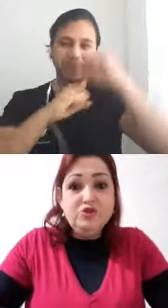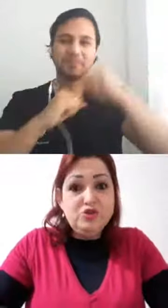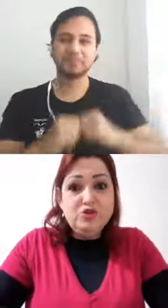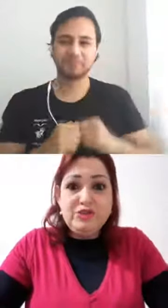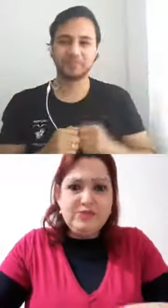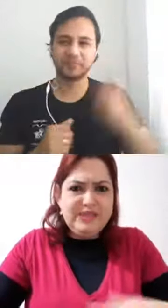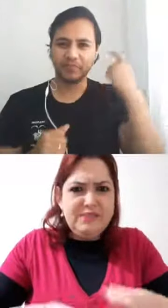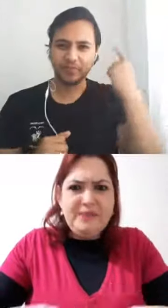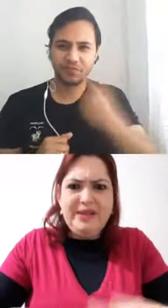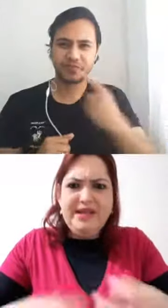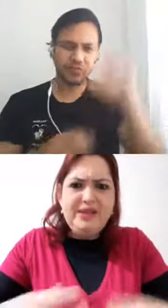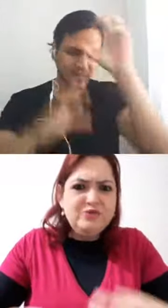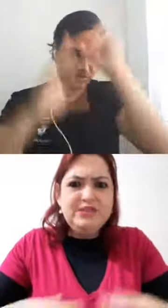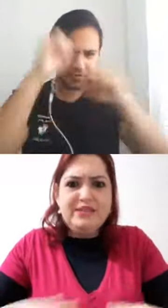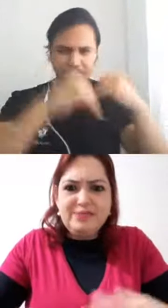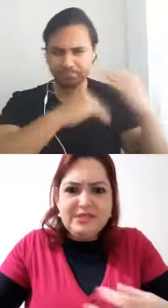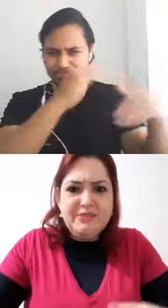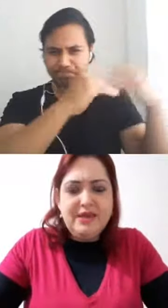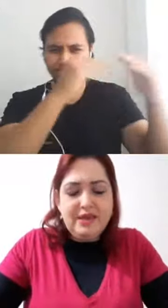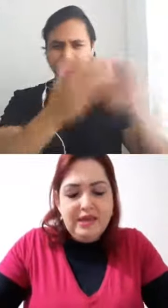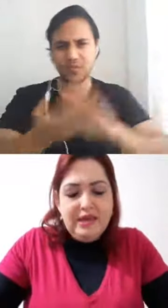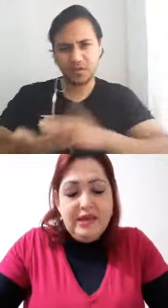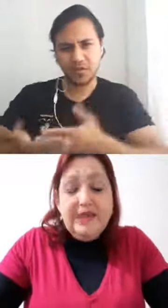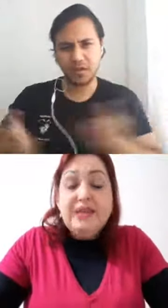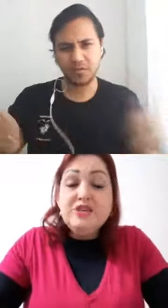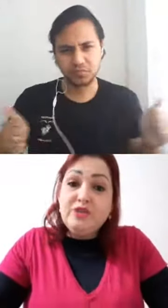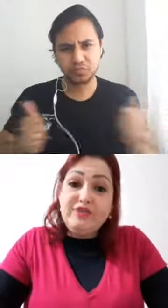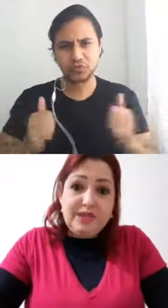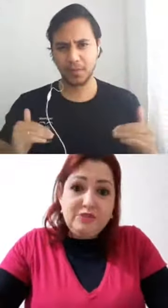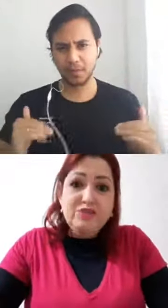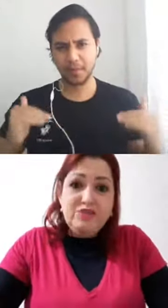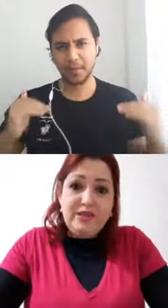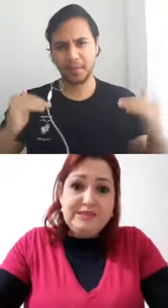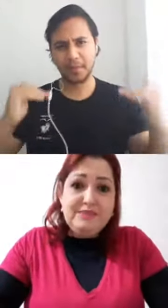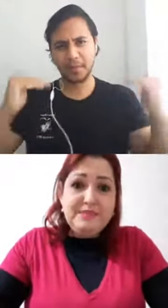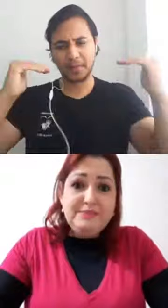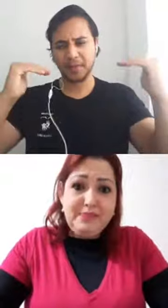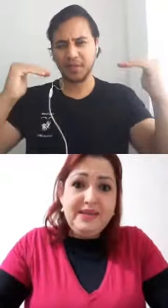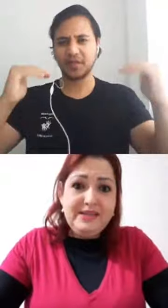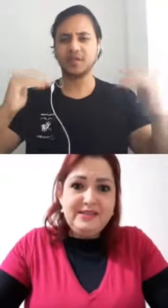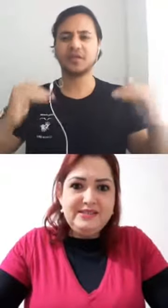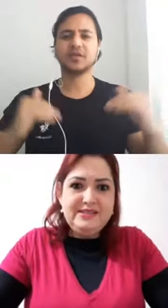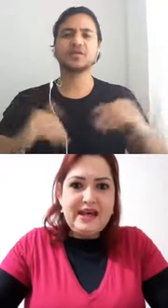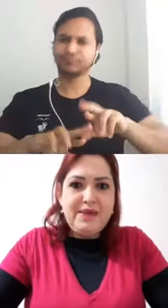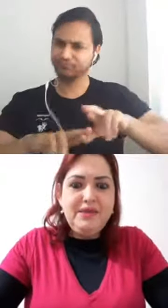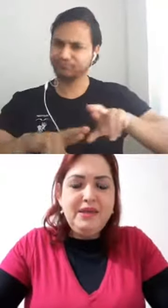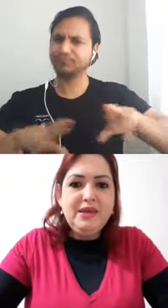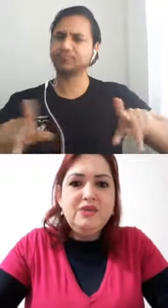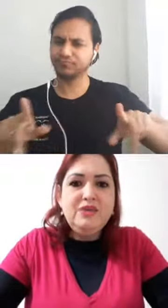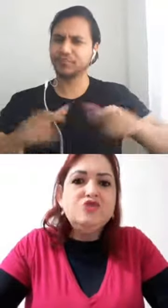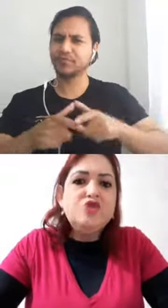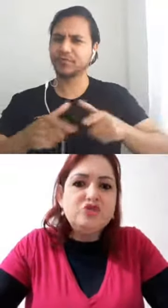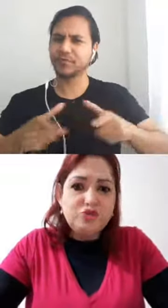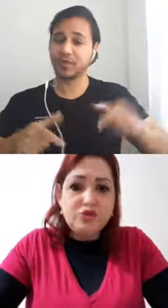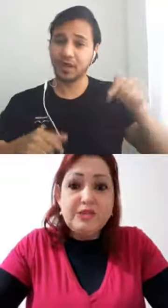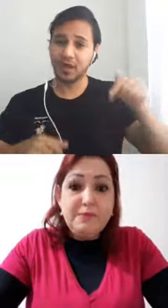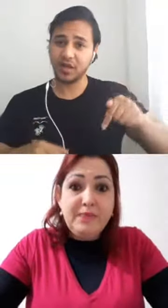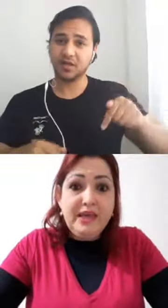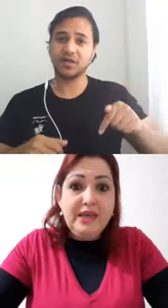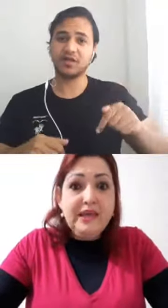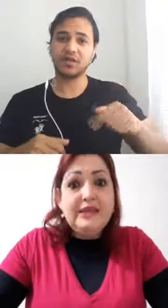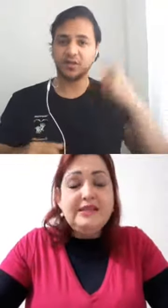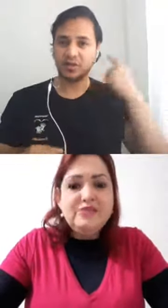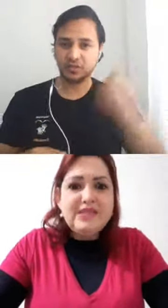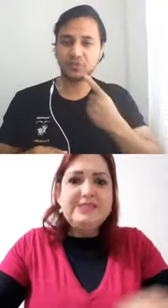Então, os surdos estão sempre aprendendo e os intérpretes também. E isso aí faz uma diferença bem grande, sabe? E os nossos surdos